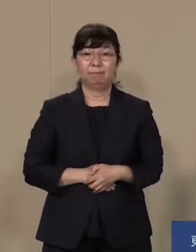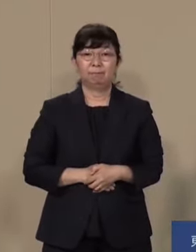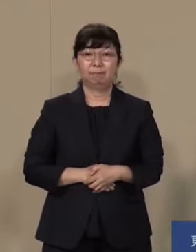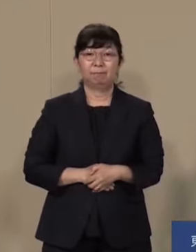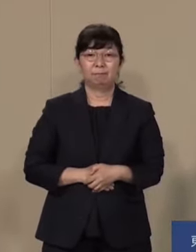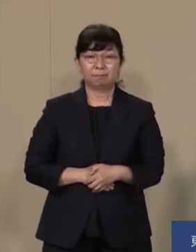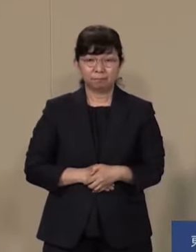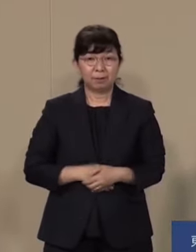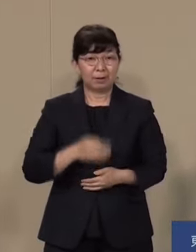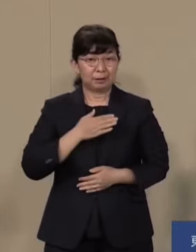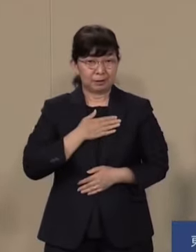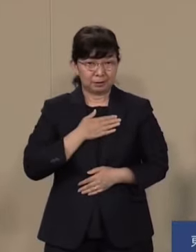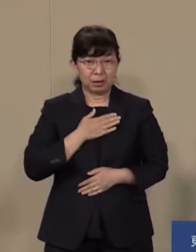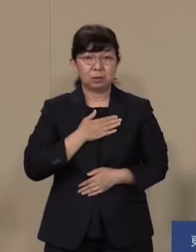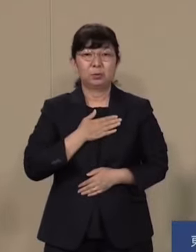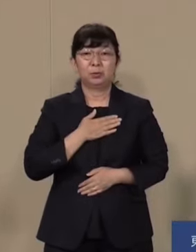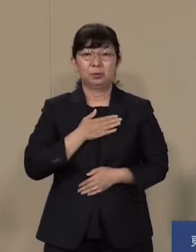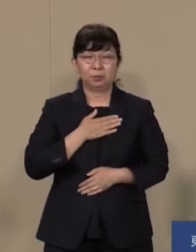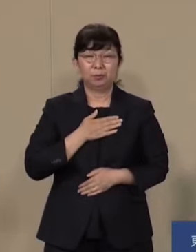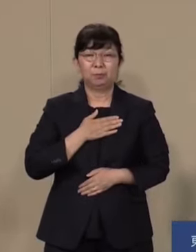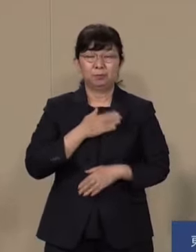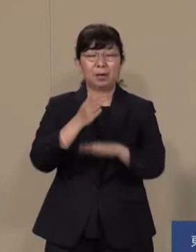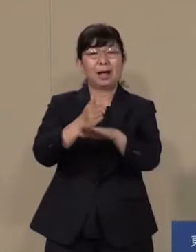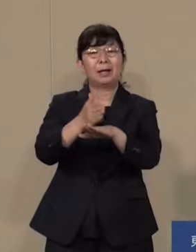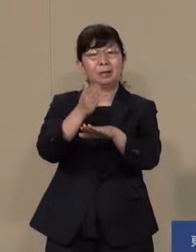ない知ってる